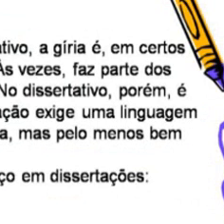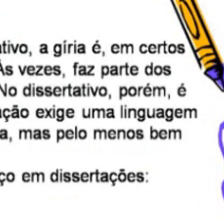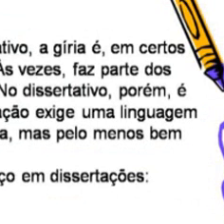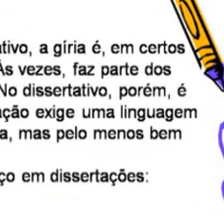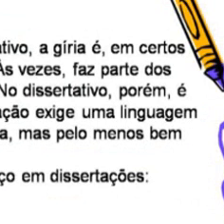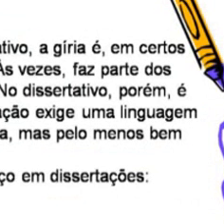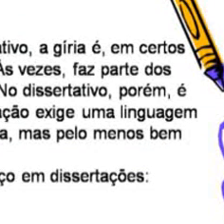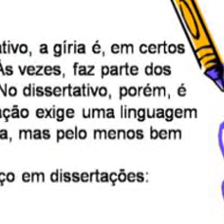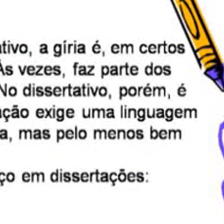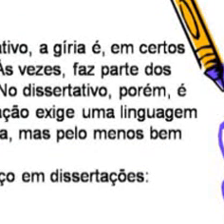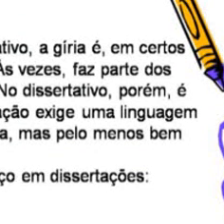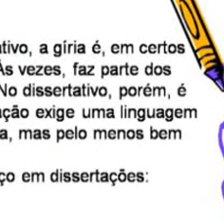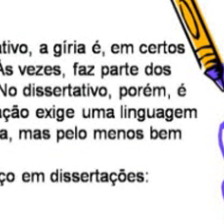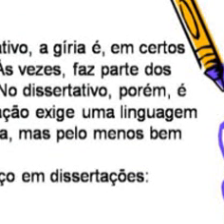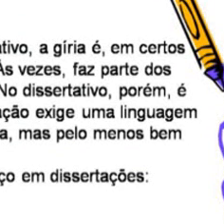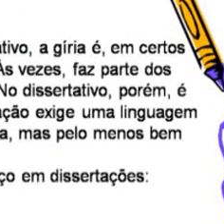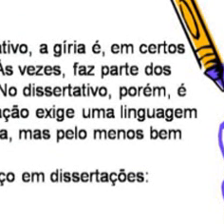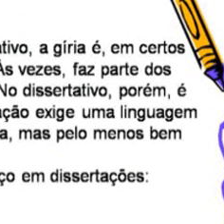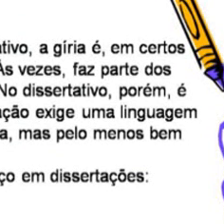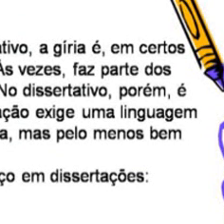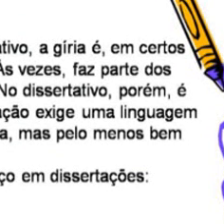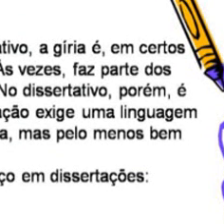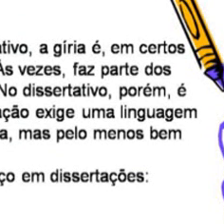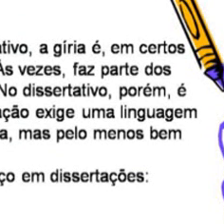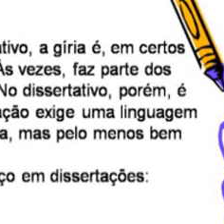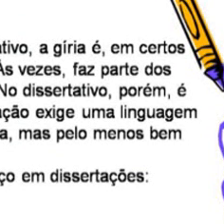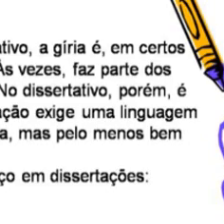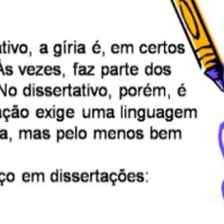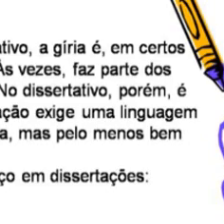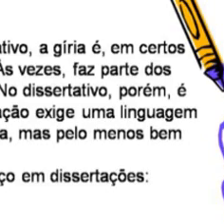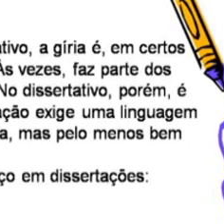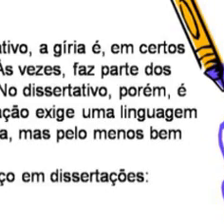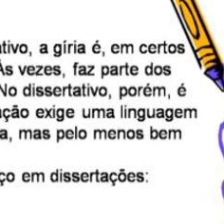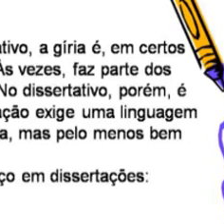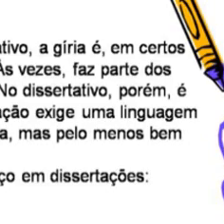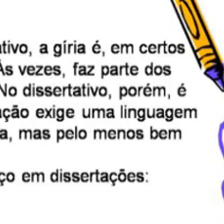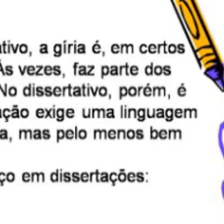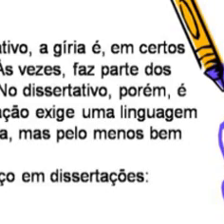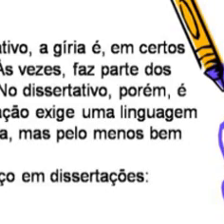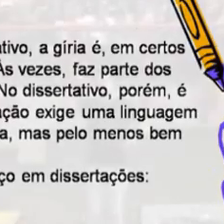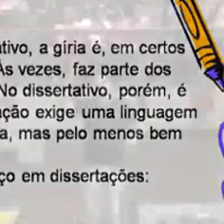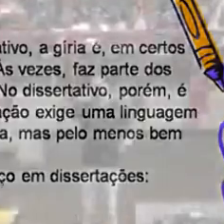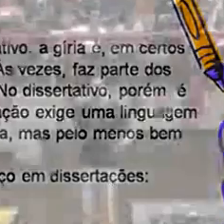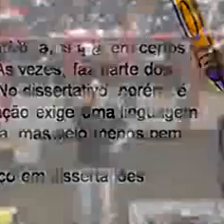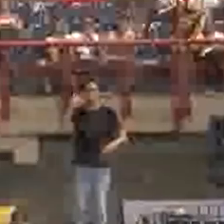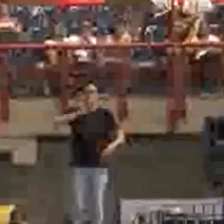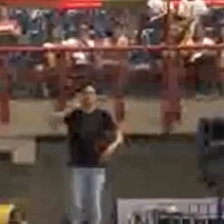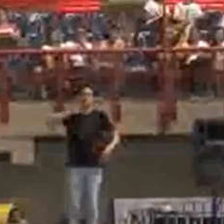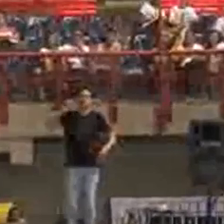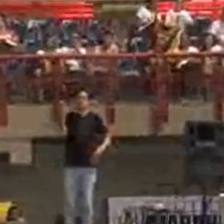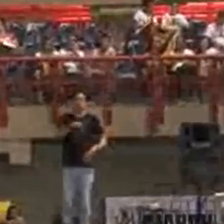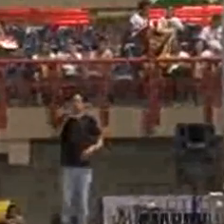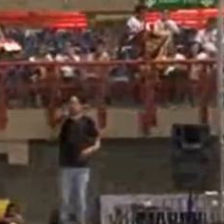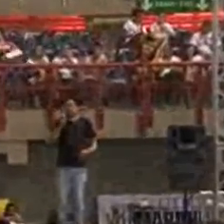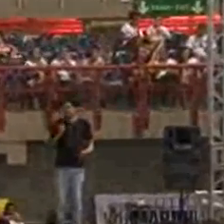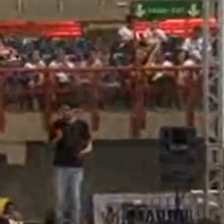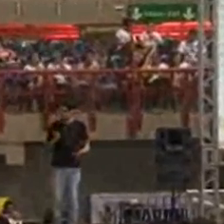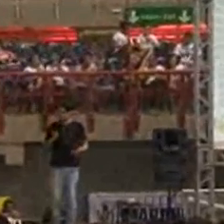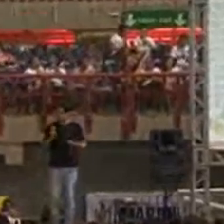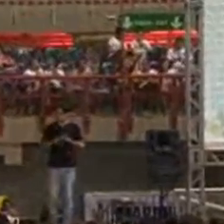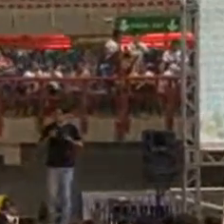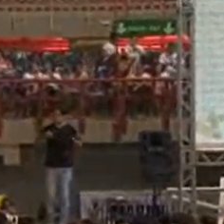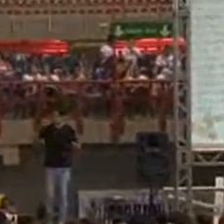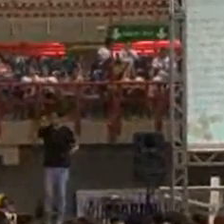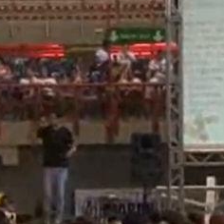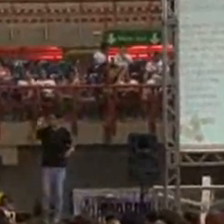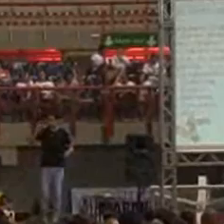os políticos, esses caras, maneiro. Ó, o governo tomou uma atitude que foi maneira. Ah, você está